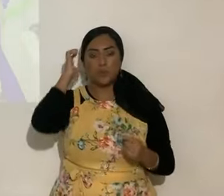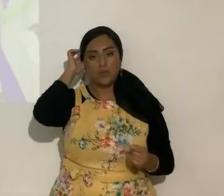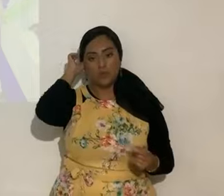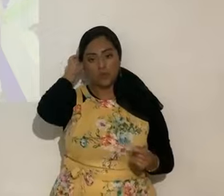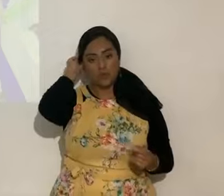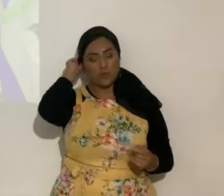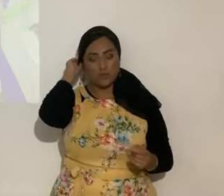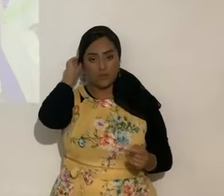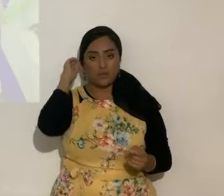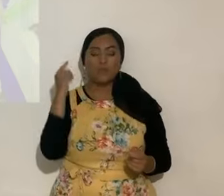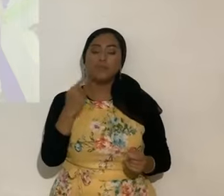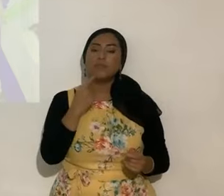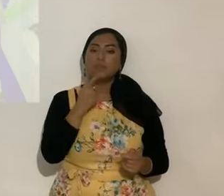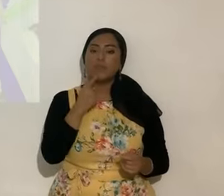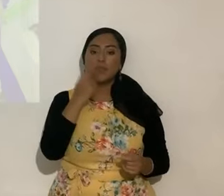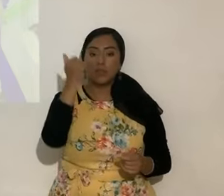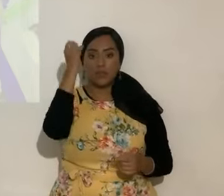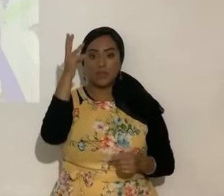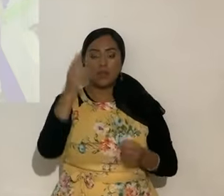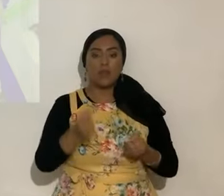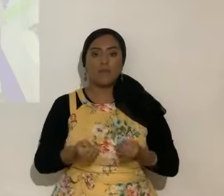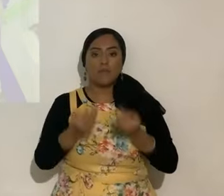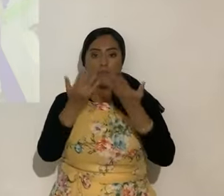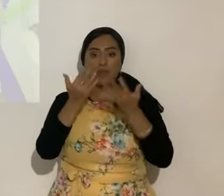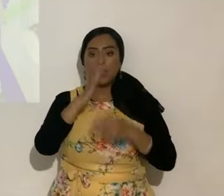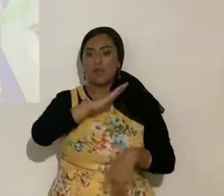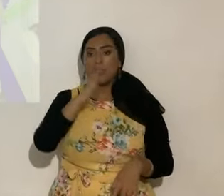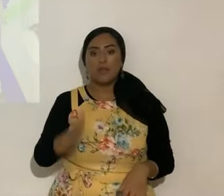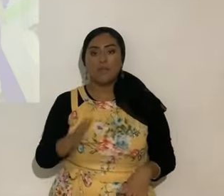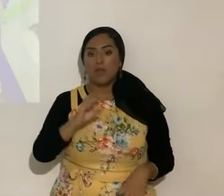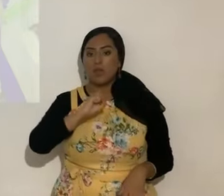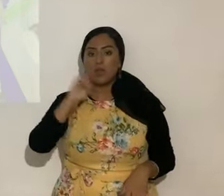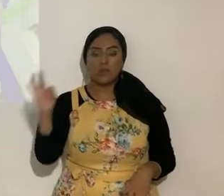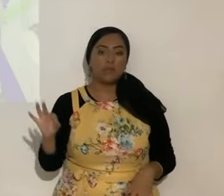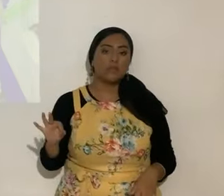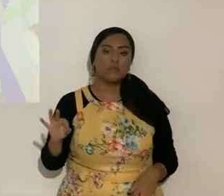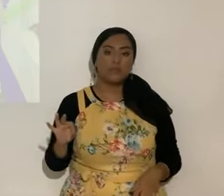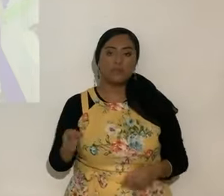eso dice Yahshua, el fuego que nunca, se apagará,